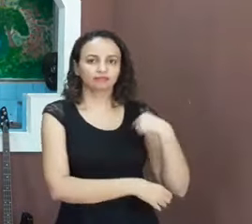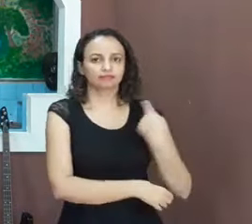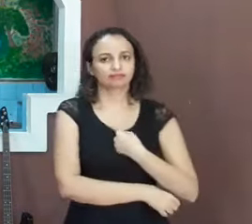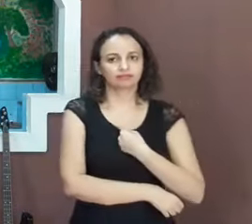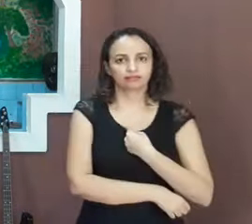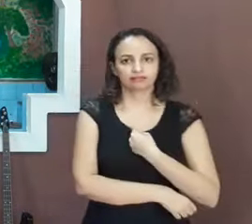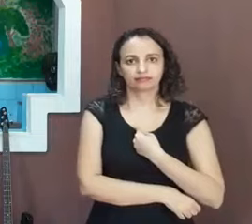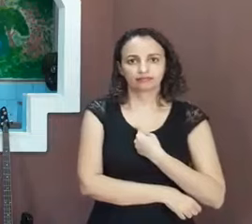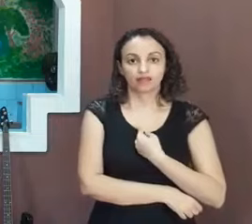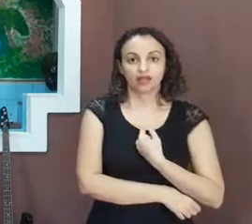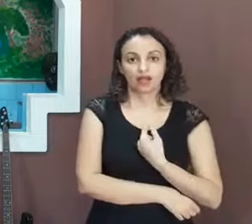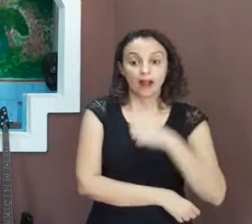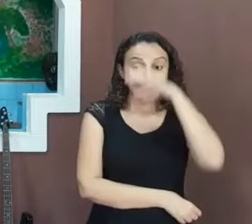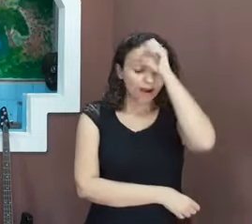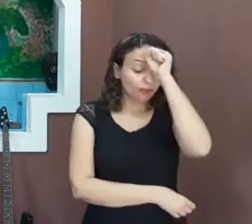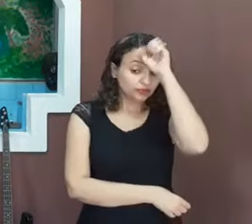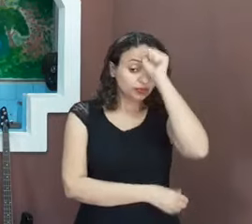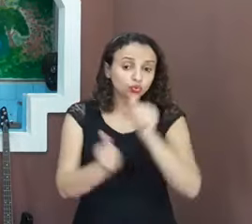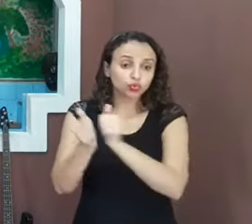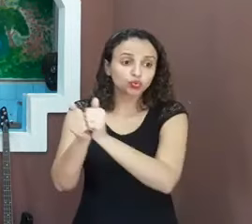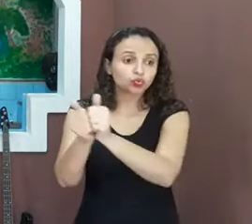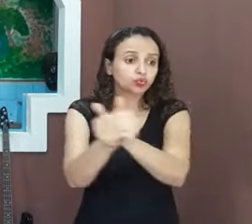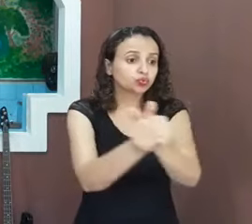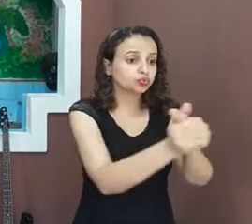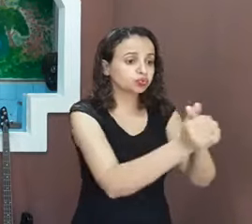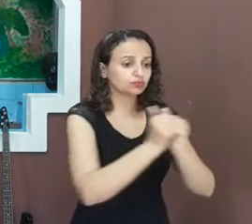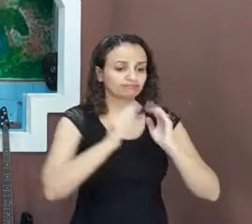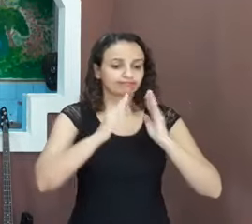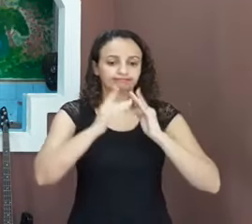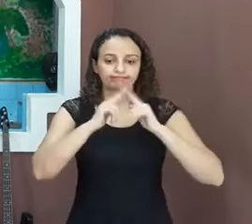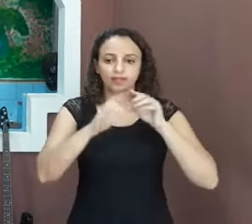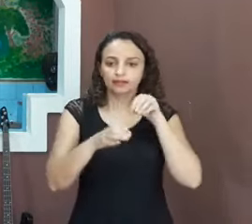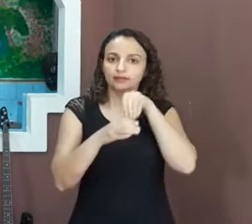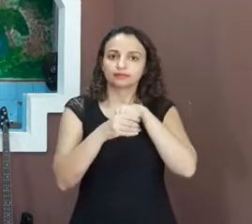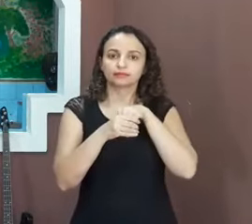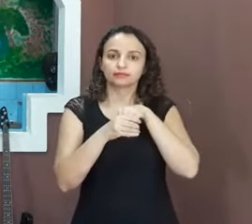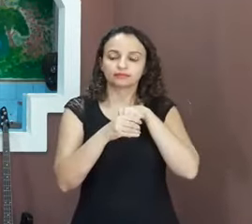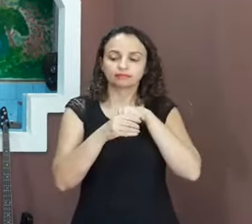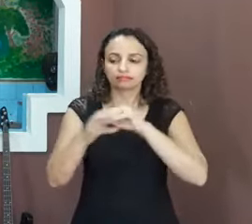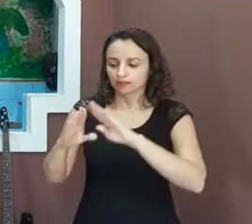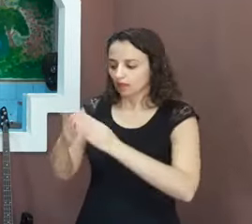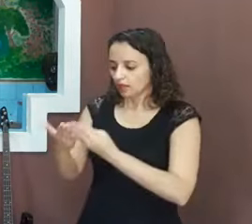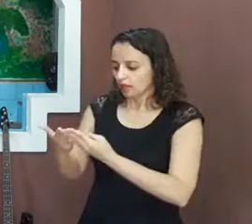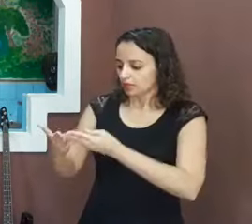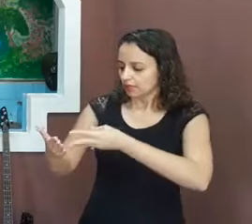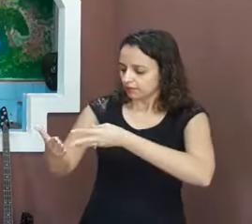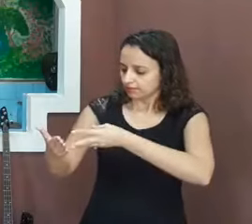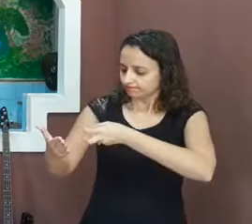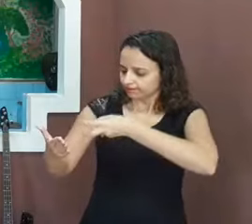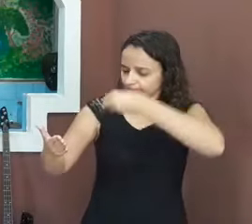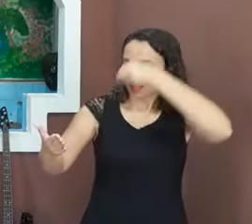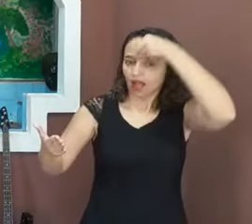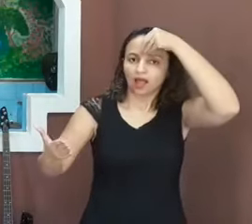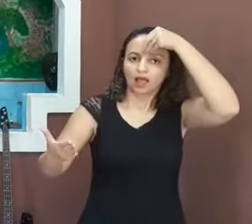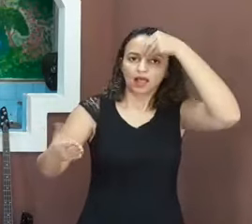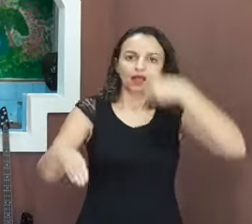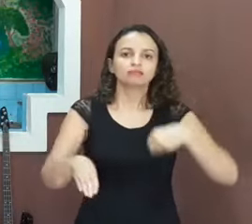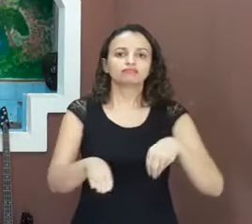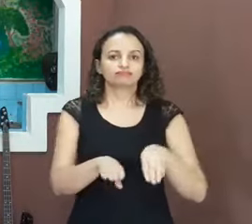com a vida, com os irmãos, com a igreja. Aprender com a palavra de Deus. Uma das questões